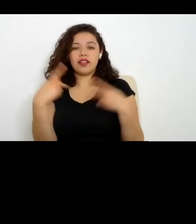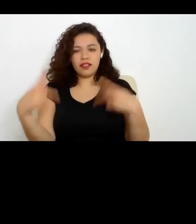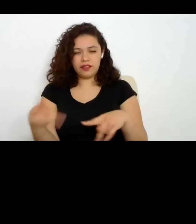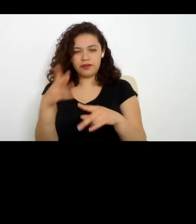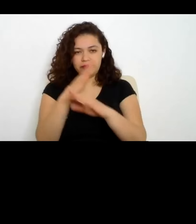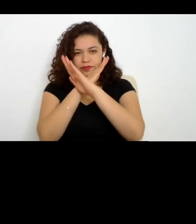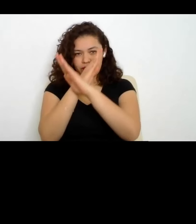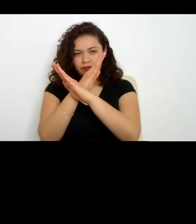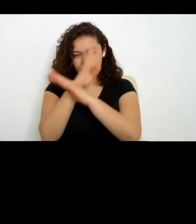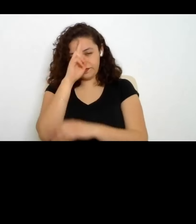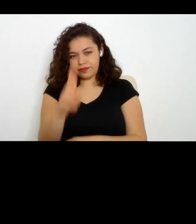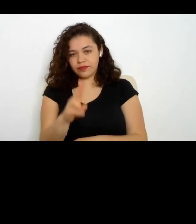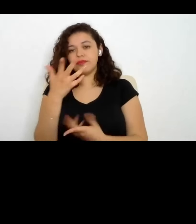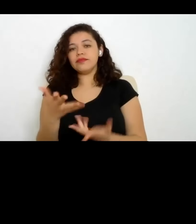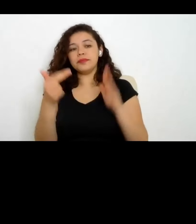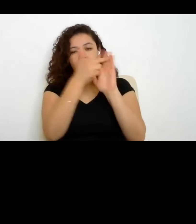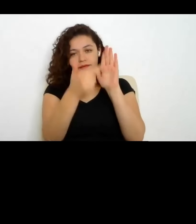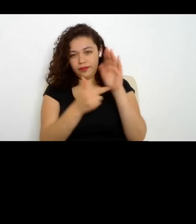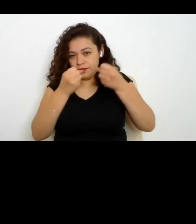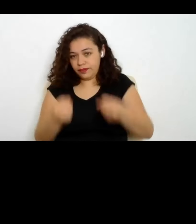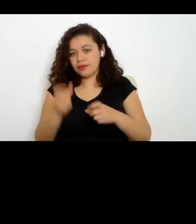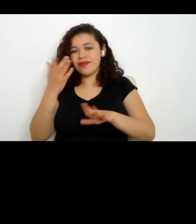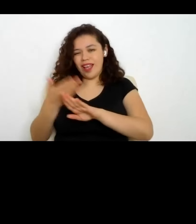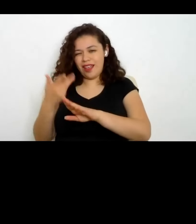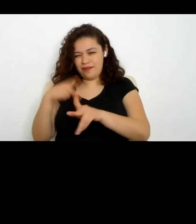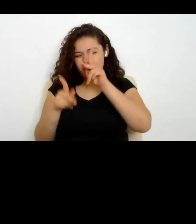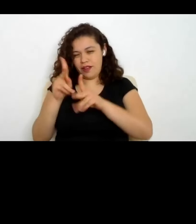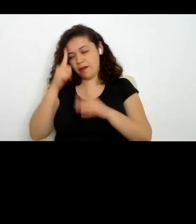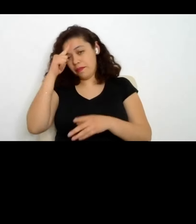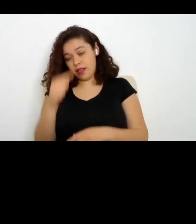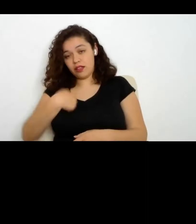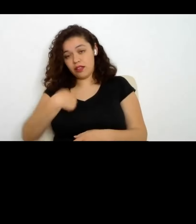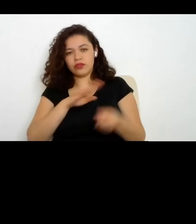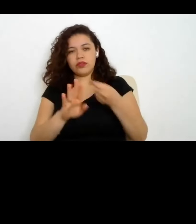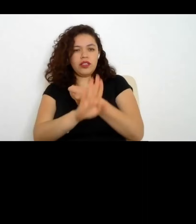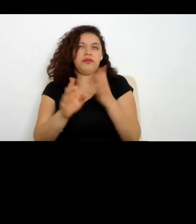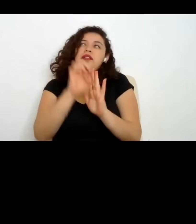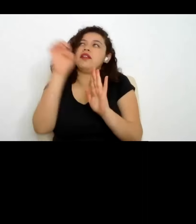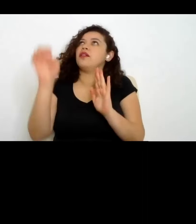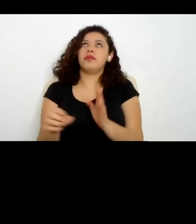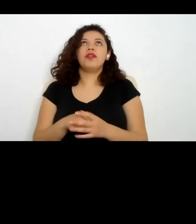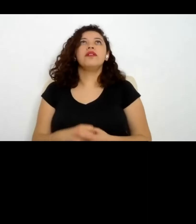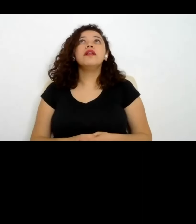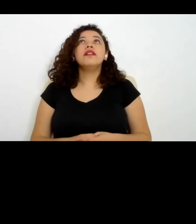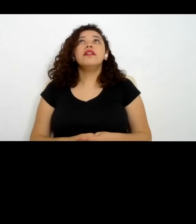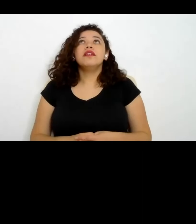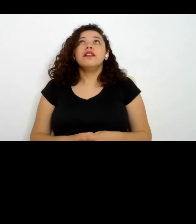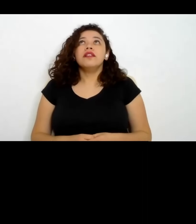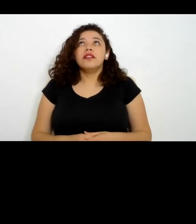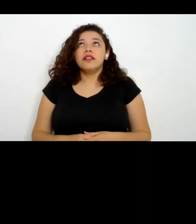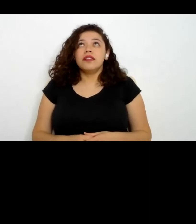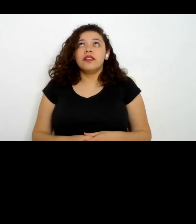tener estas medidas de seguridad de las que ya hablamos para evitar, si por ejemplo, yo le estoy dando mis